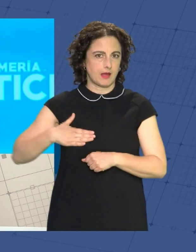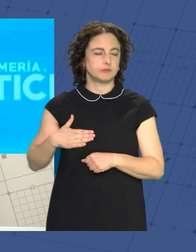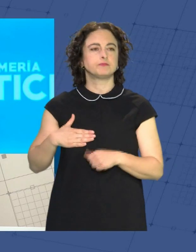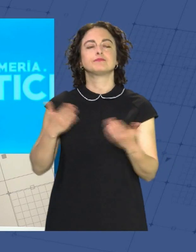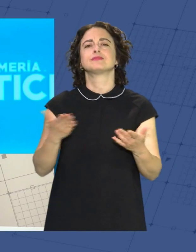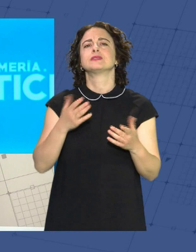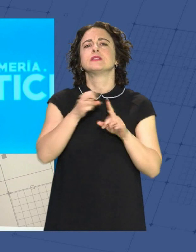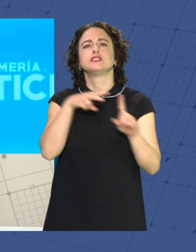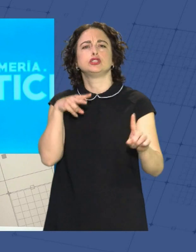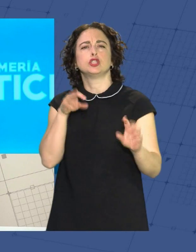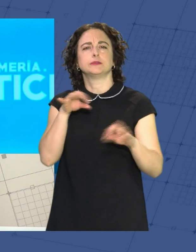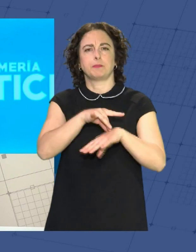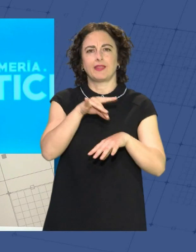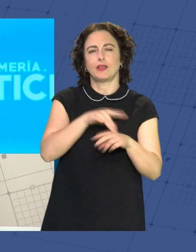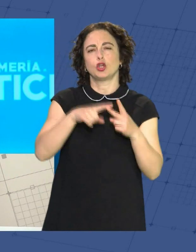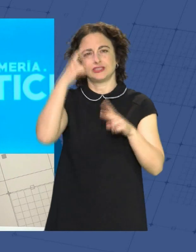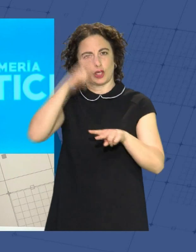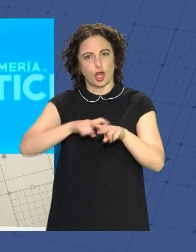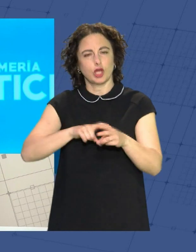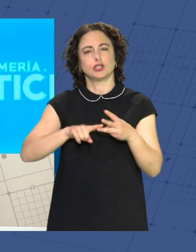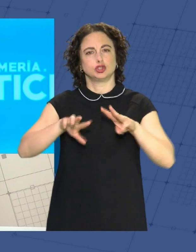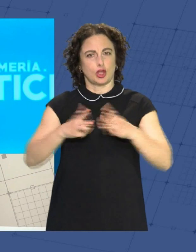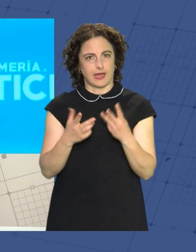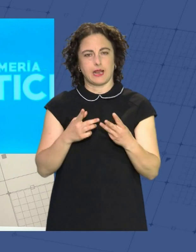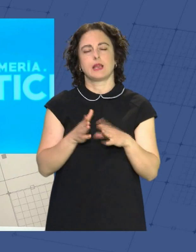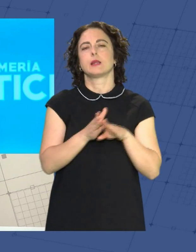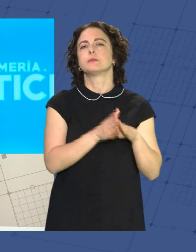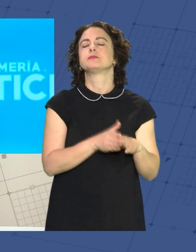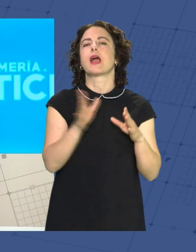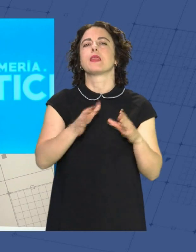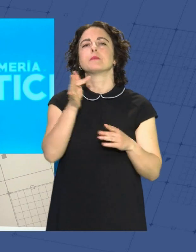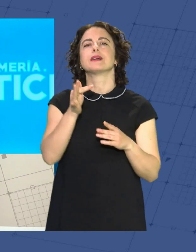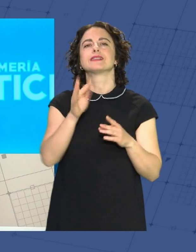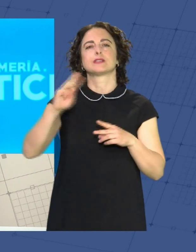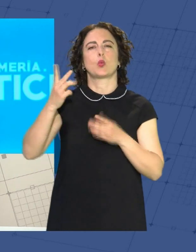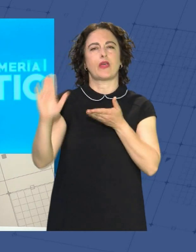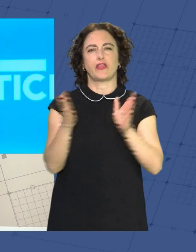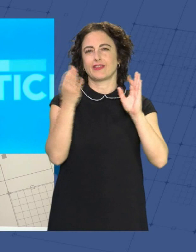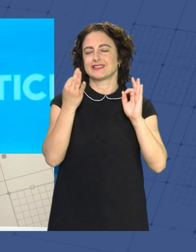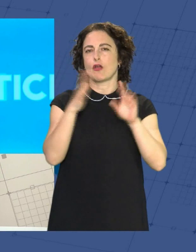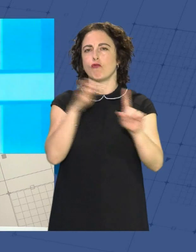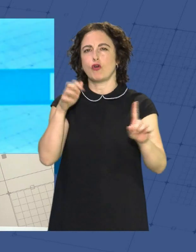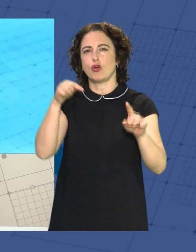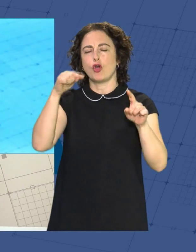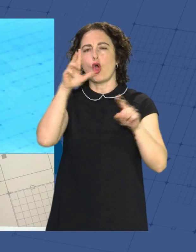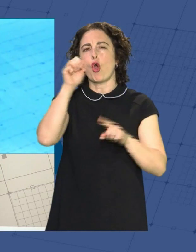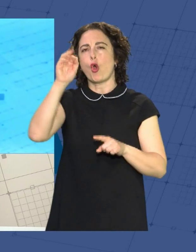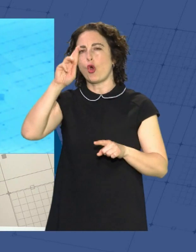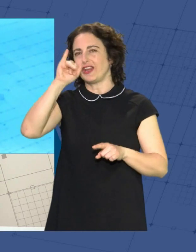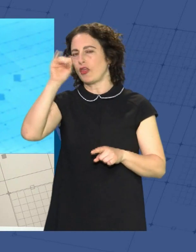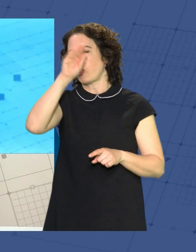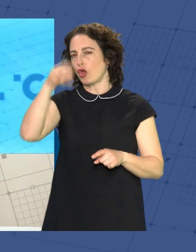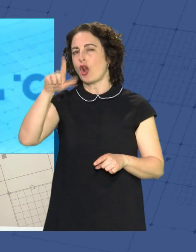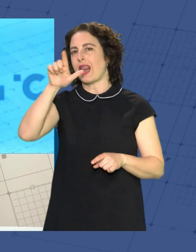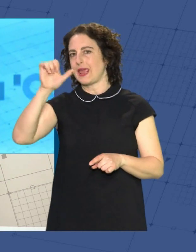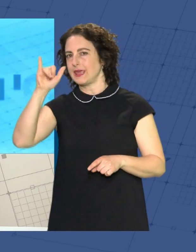desde el punto de vista médico, psicológico y social. Además, segunda edición del foro Horizon Ley, un foro